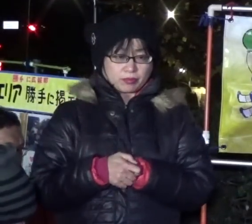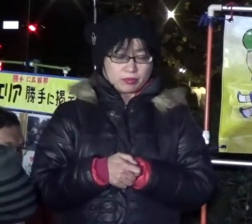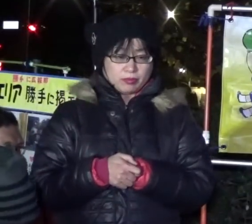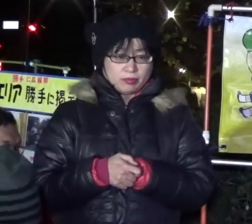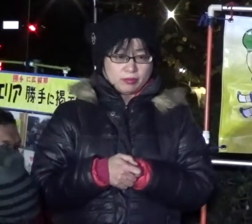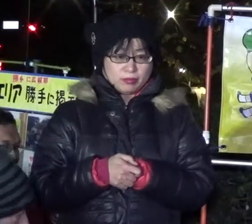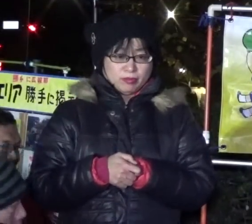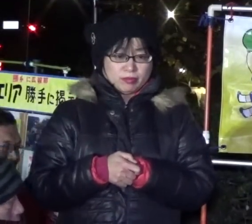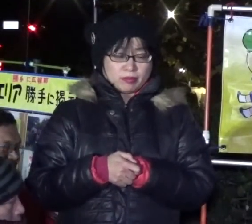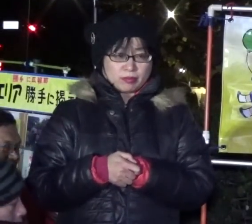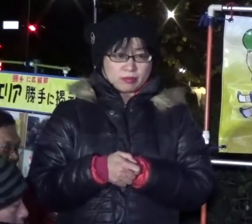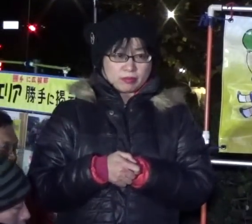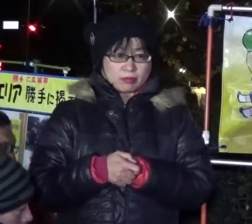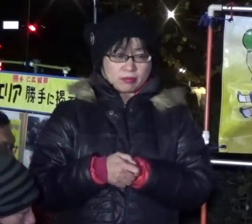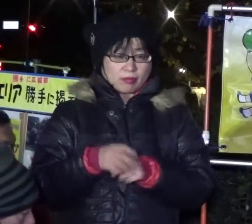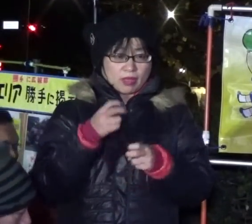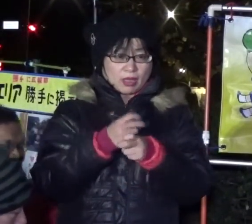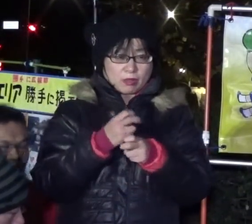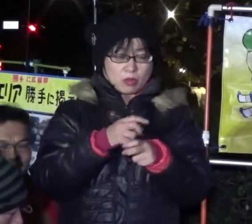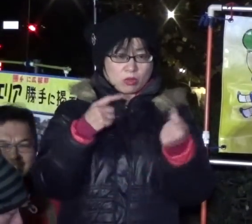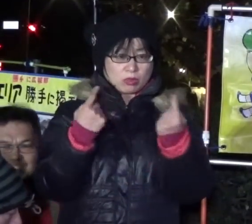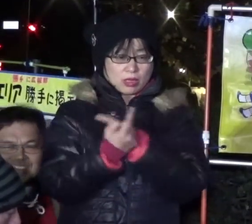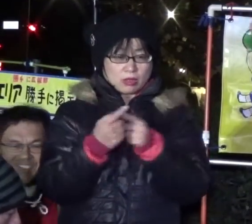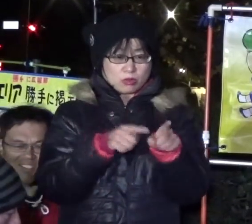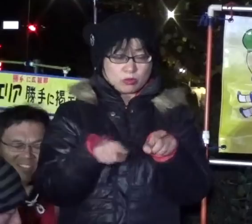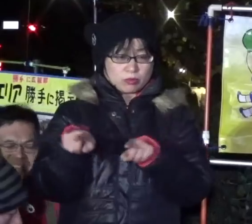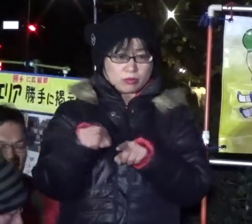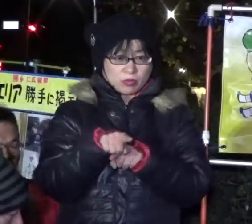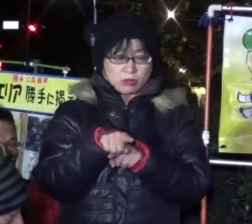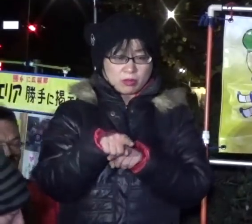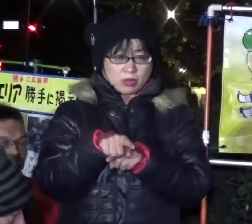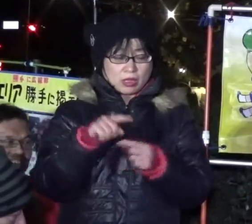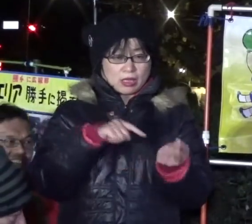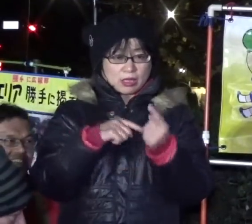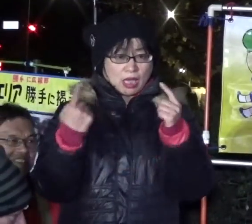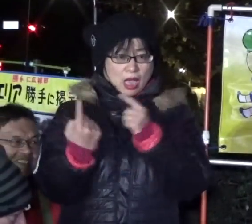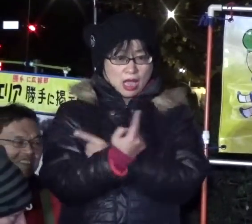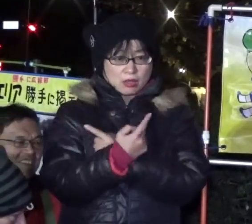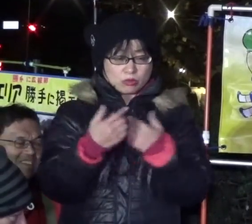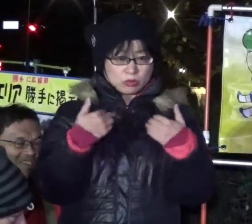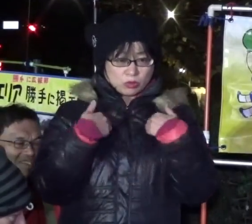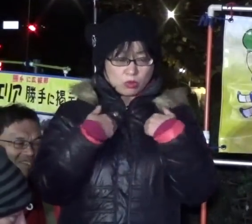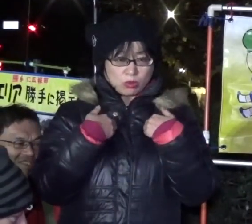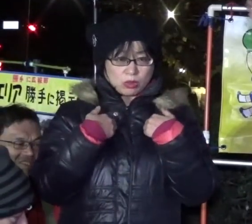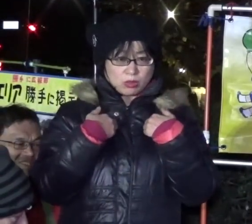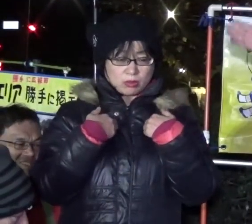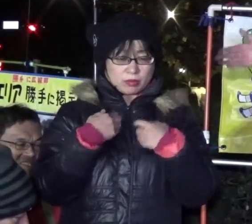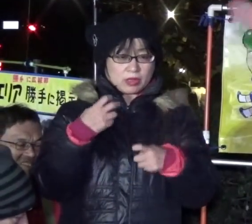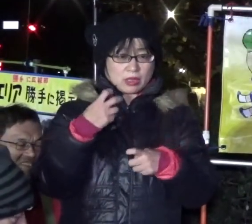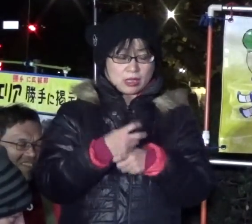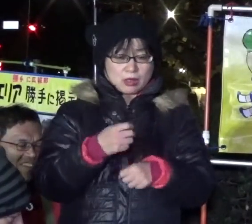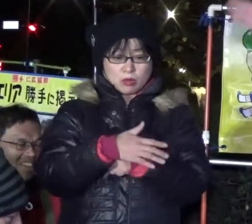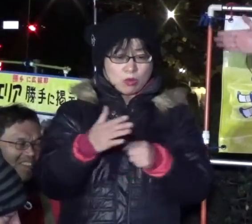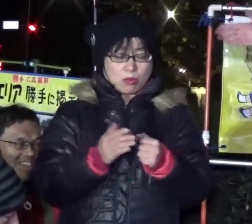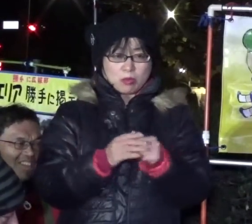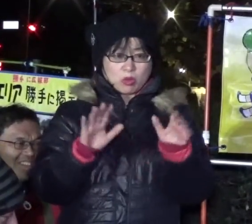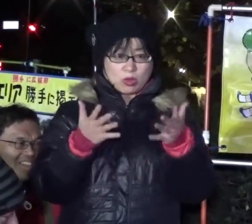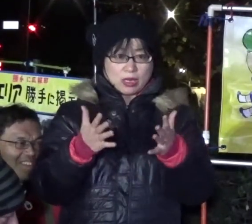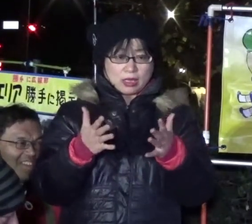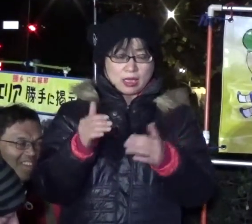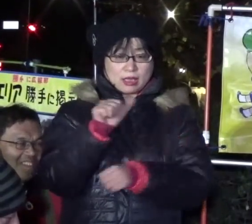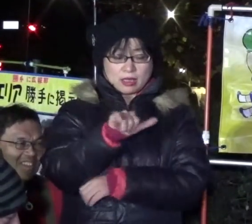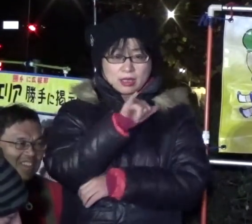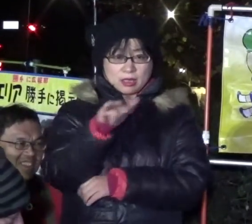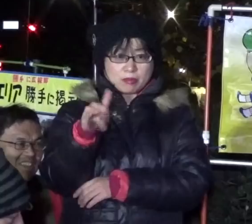。憲法を変えるより前に変えなければいけないのは憲法を守らない安倍政権